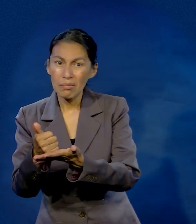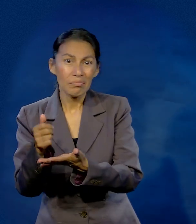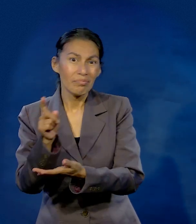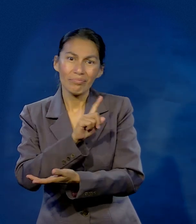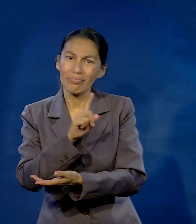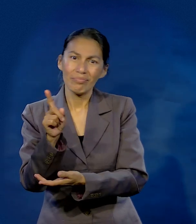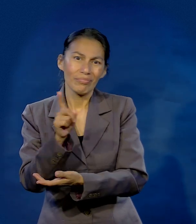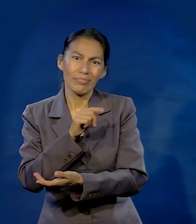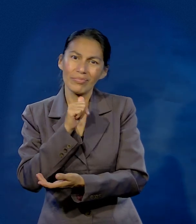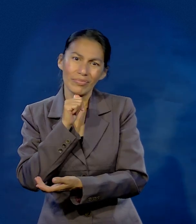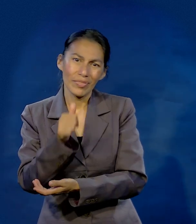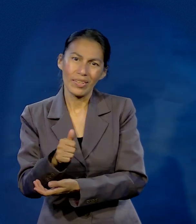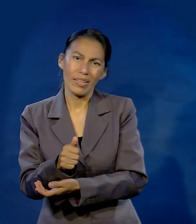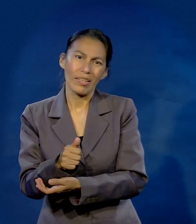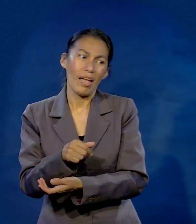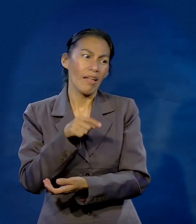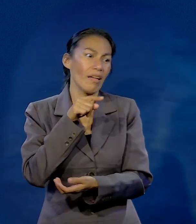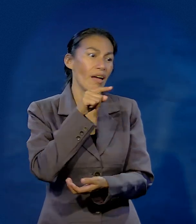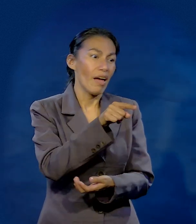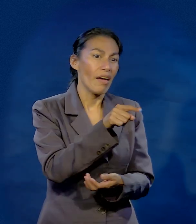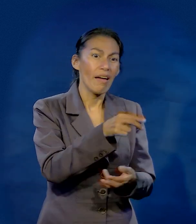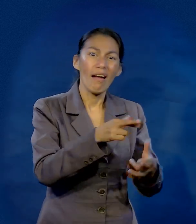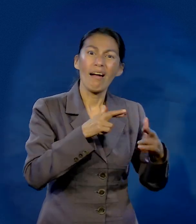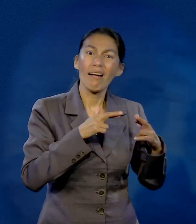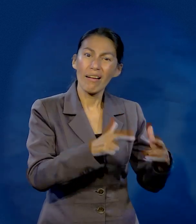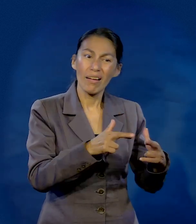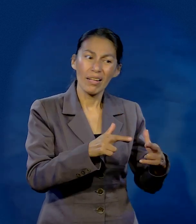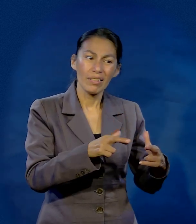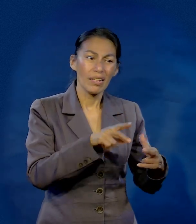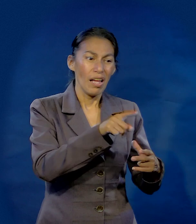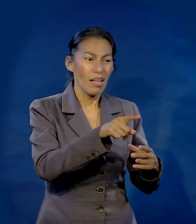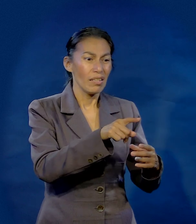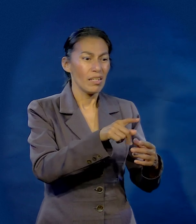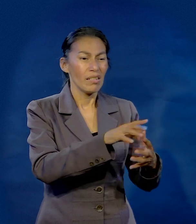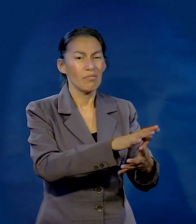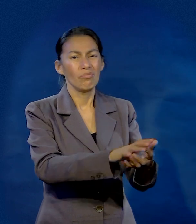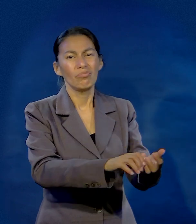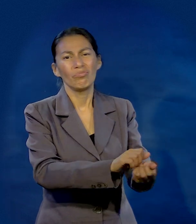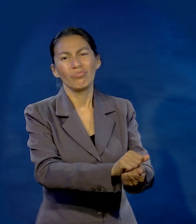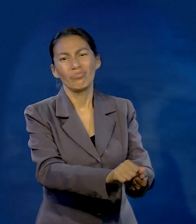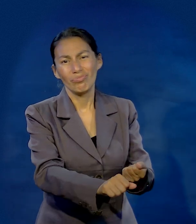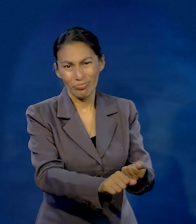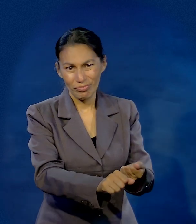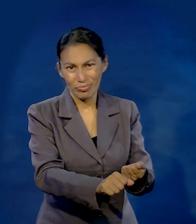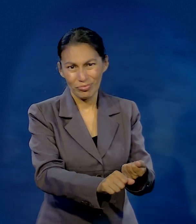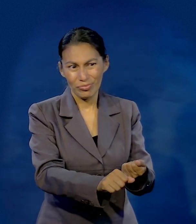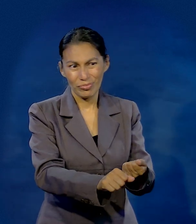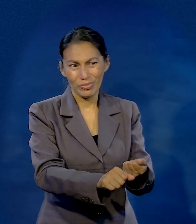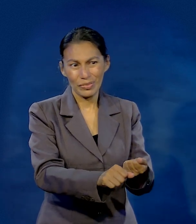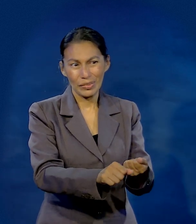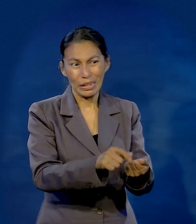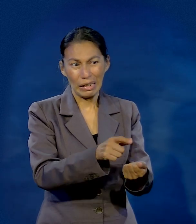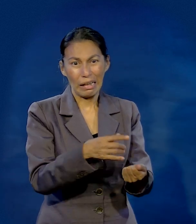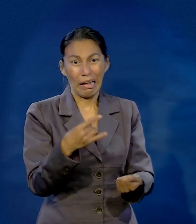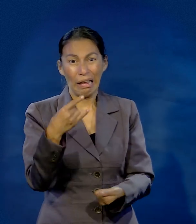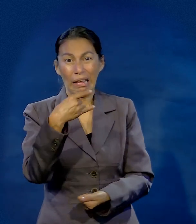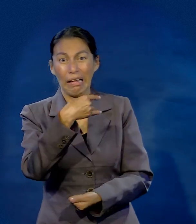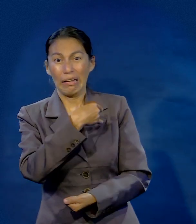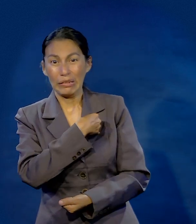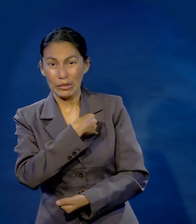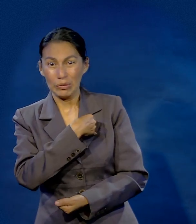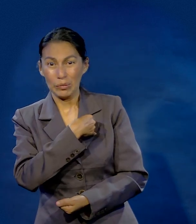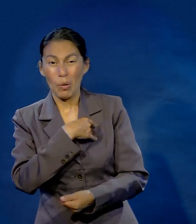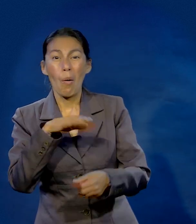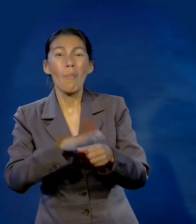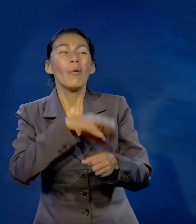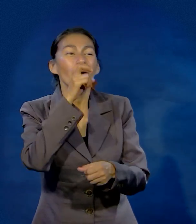darle al que no tiene nunca dijo eso nunca pensó en los otros nunca pensó en huérfanos en viudas en asilos donaciones